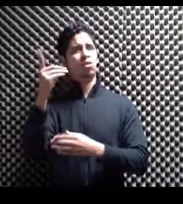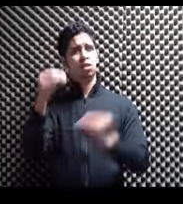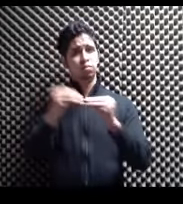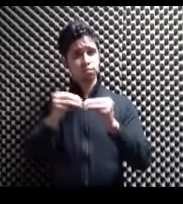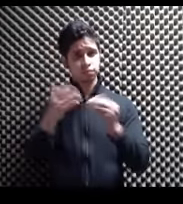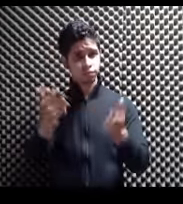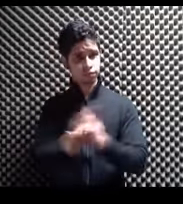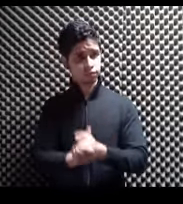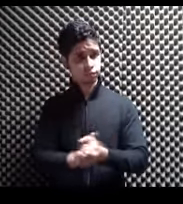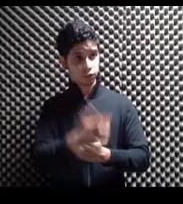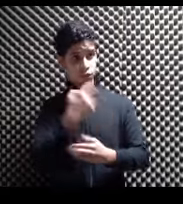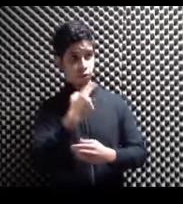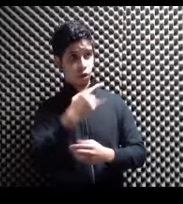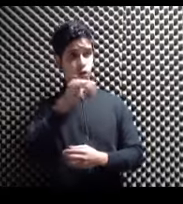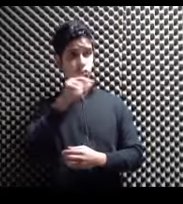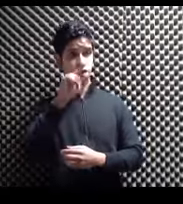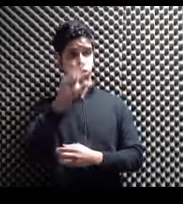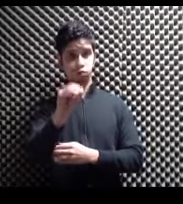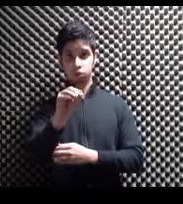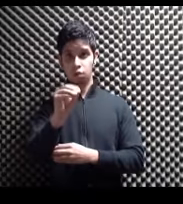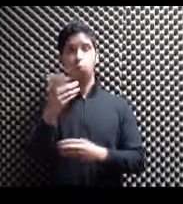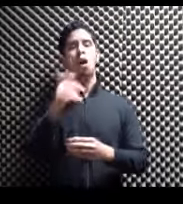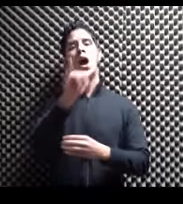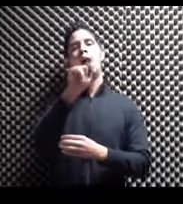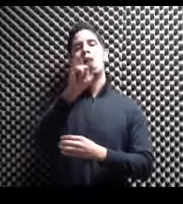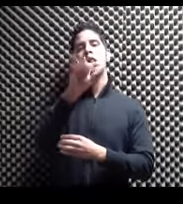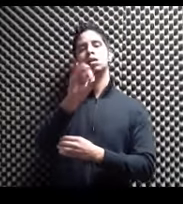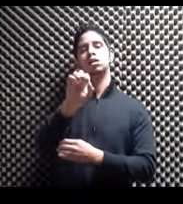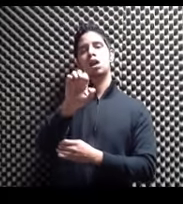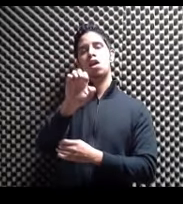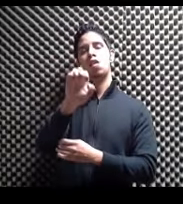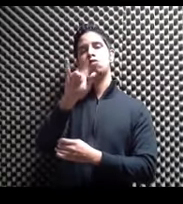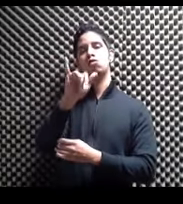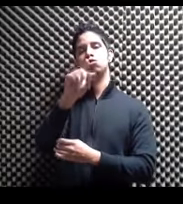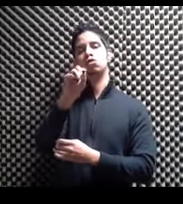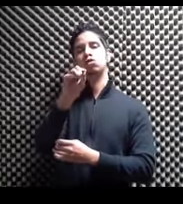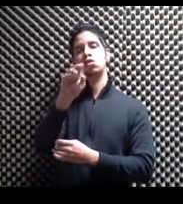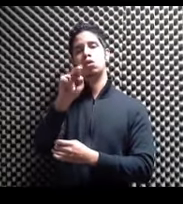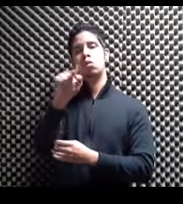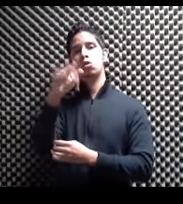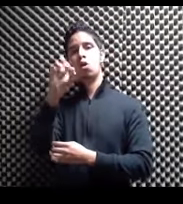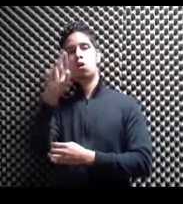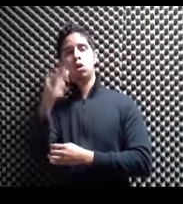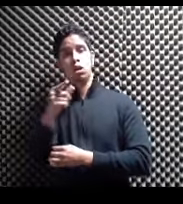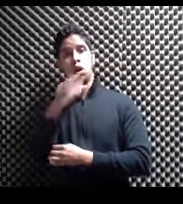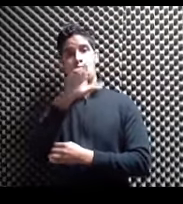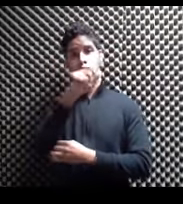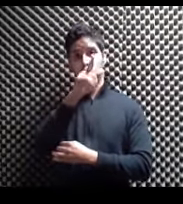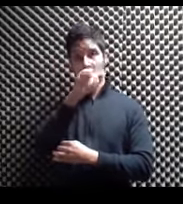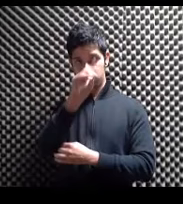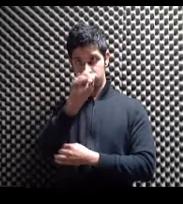tiempo. Por artefusión.org, por cuarzoblanco.org y también por